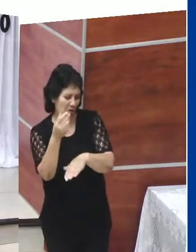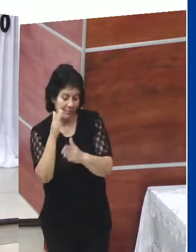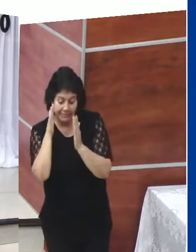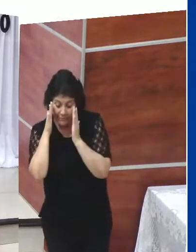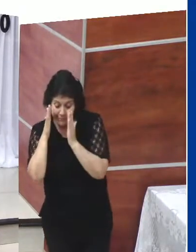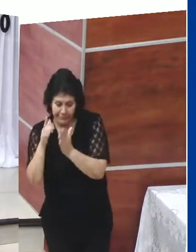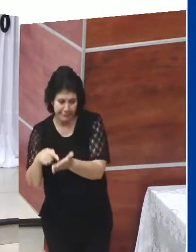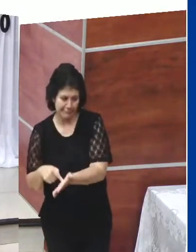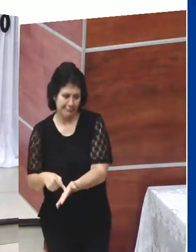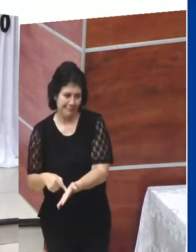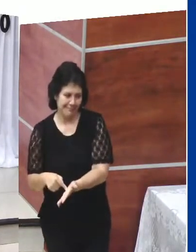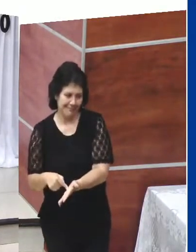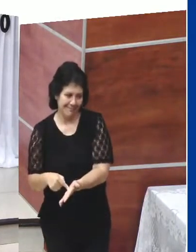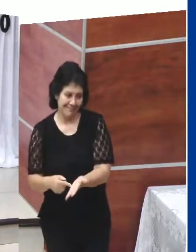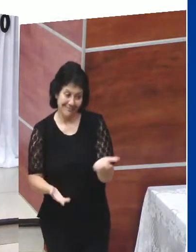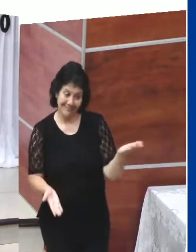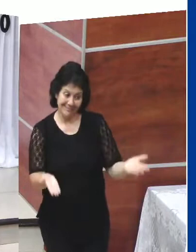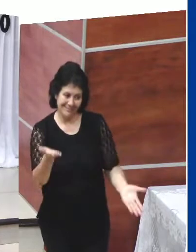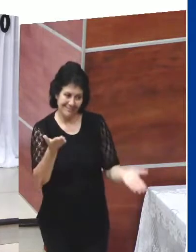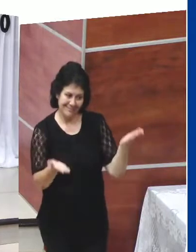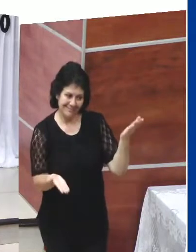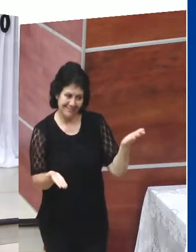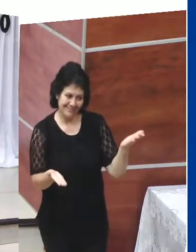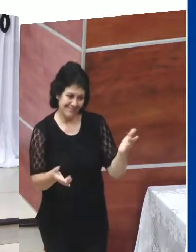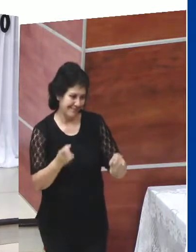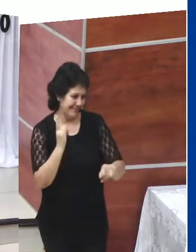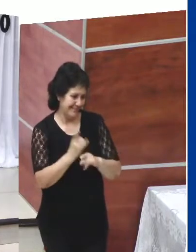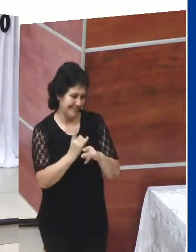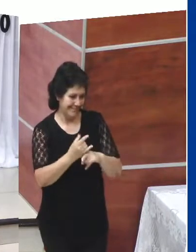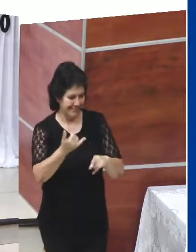inteligente que el phone, ¿no es cierto?